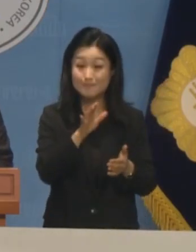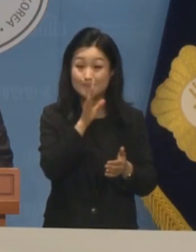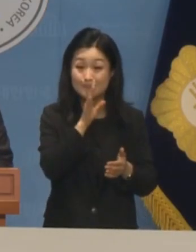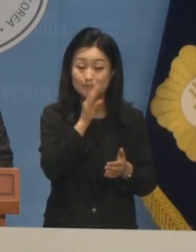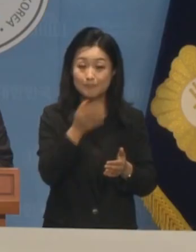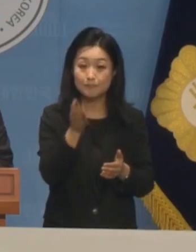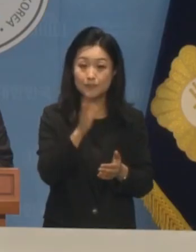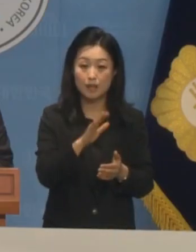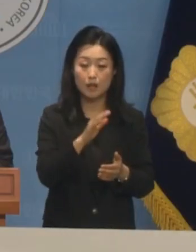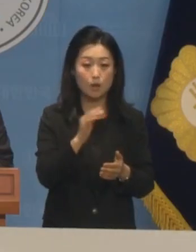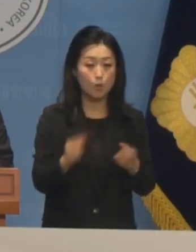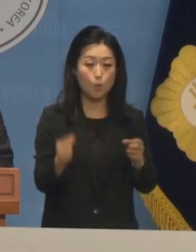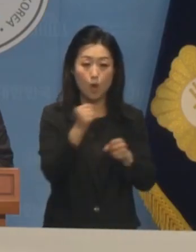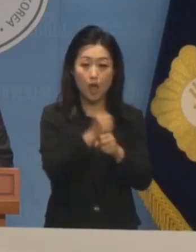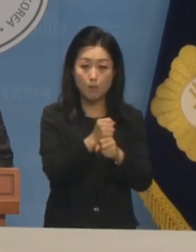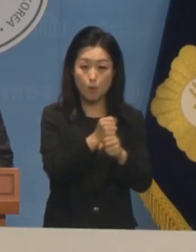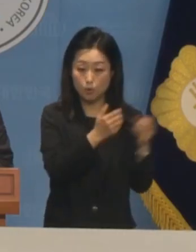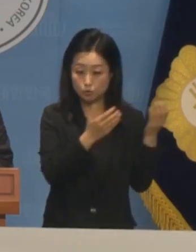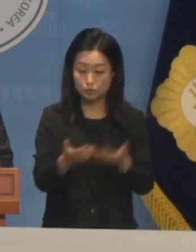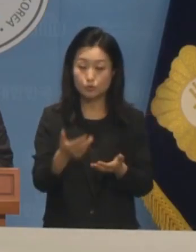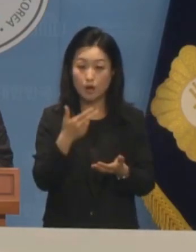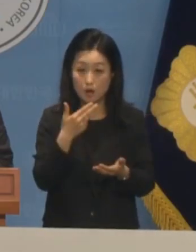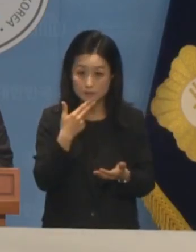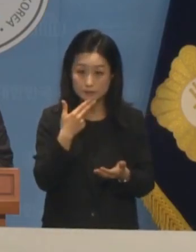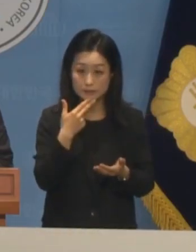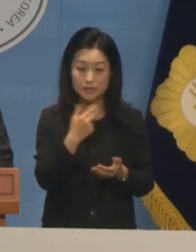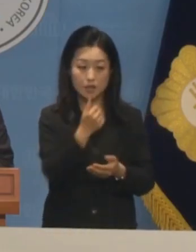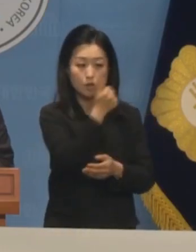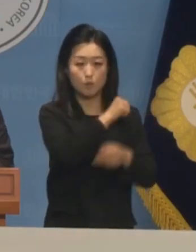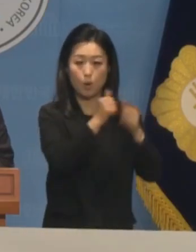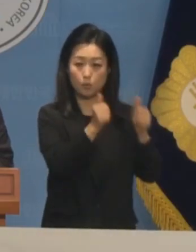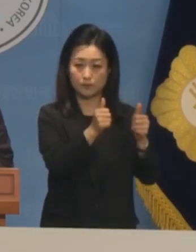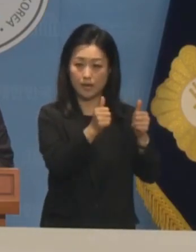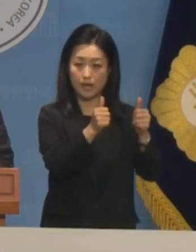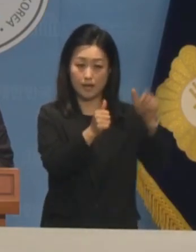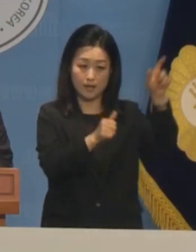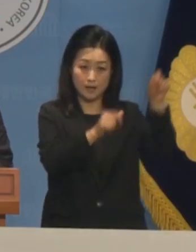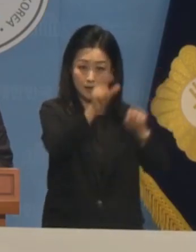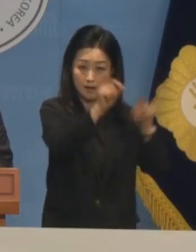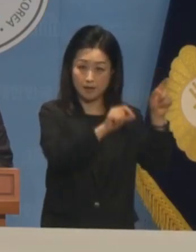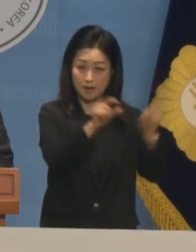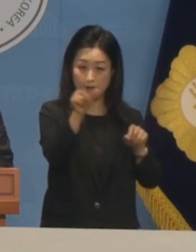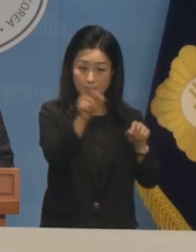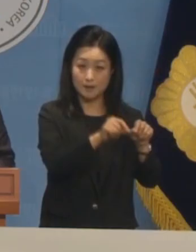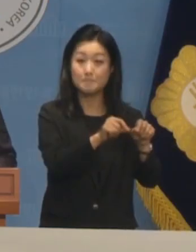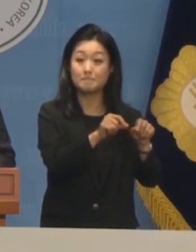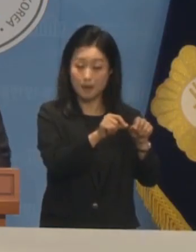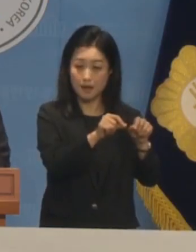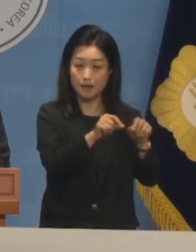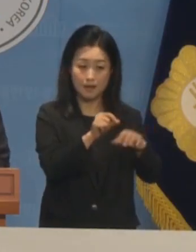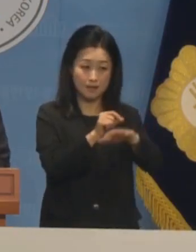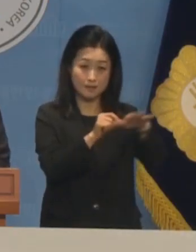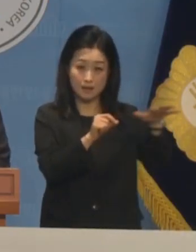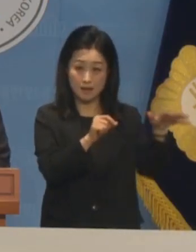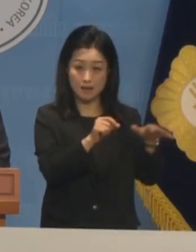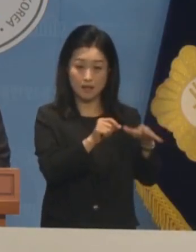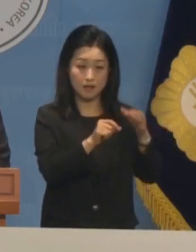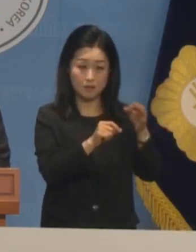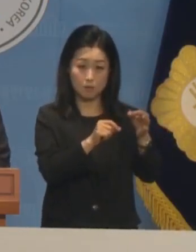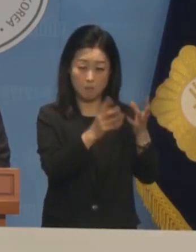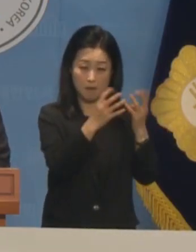피해 회복 노력 없이 대형 로펌을 선임해서 또 정관 변호사를 선임해서 더 많은